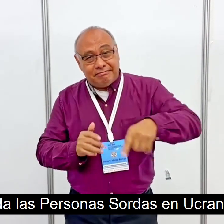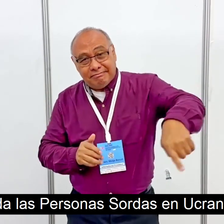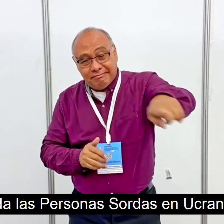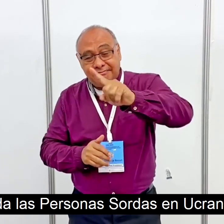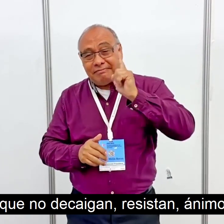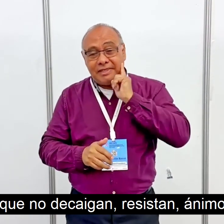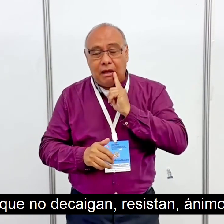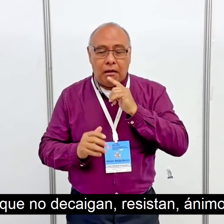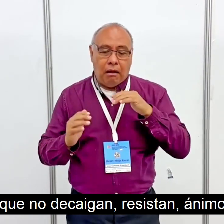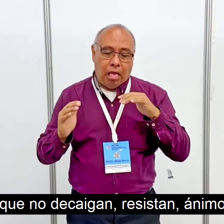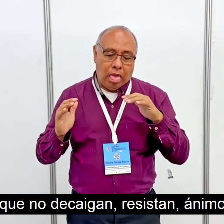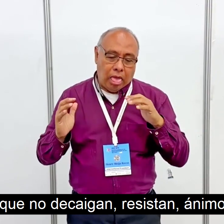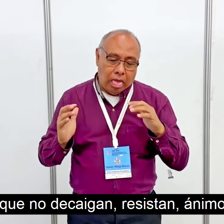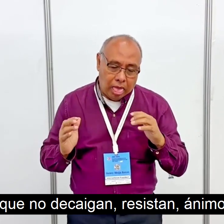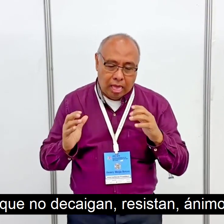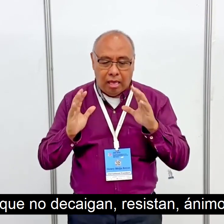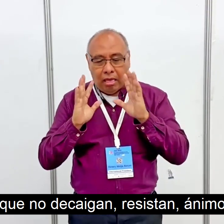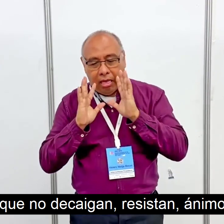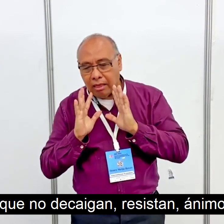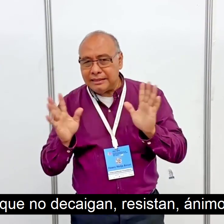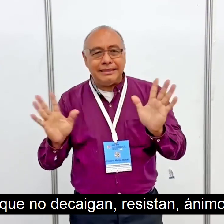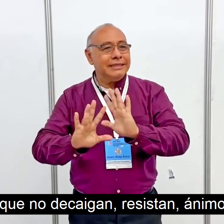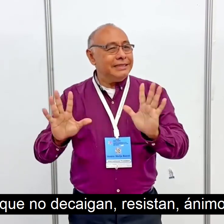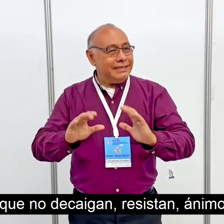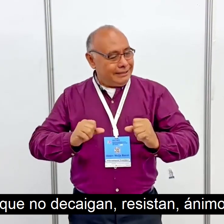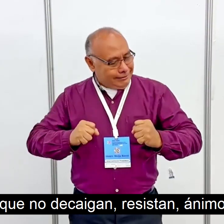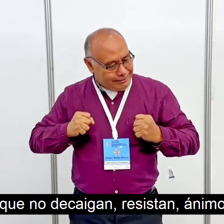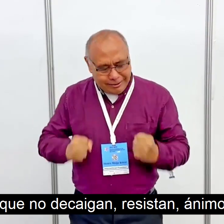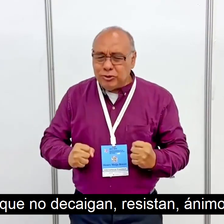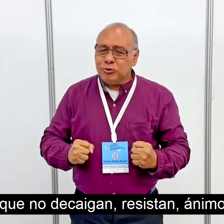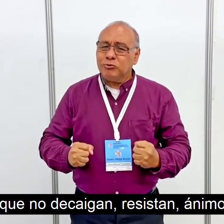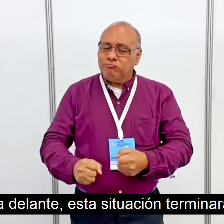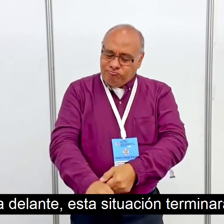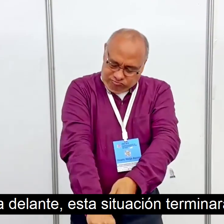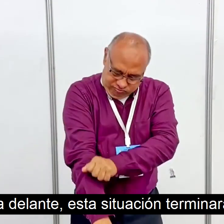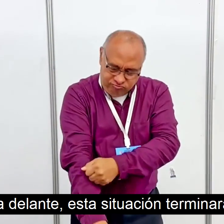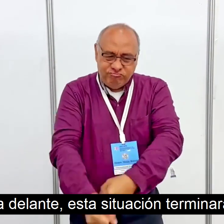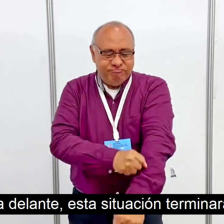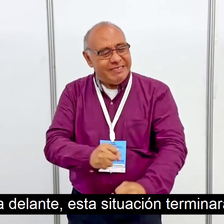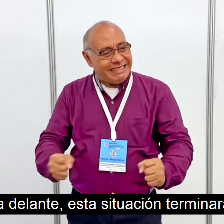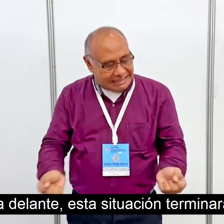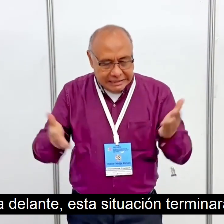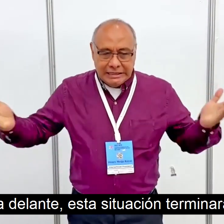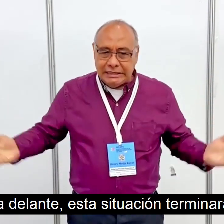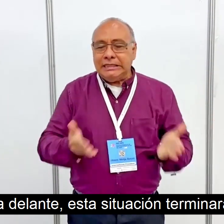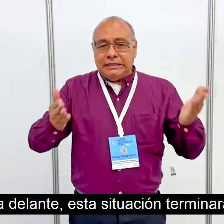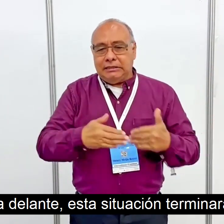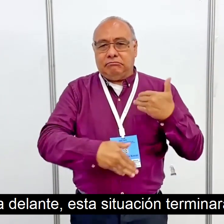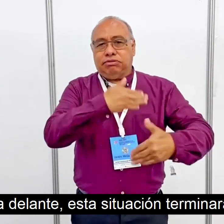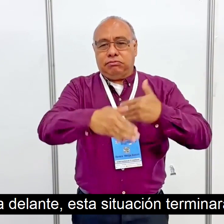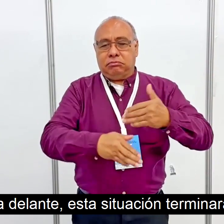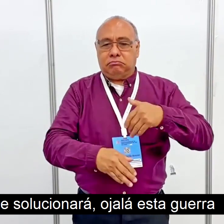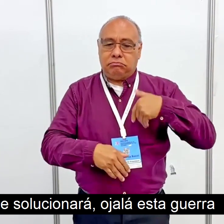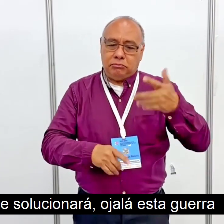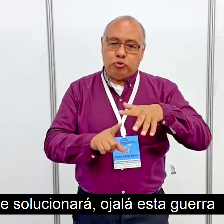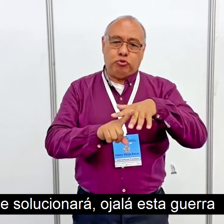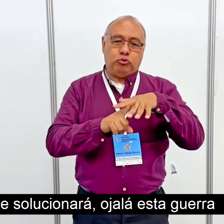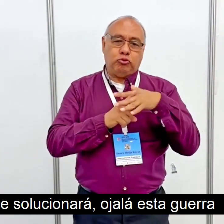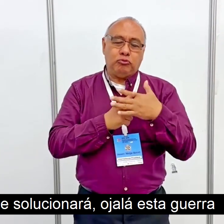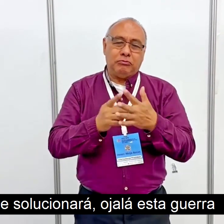Ucrania es que no decaigan. Resistan. Ánimo, pa' adelante. Esta situación terminará, se solucionará.